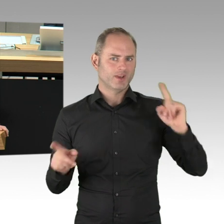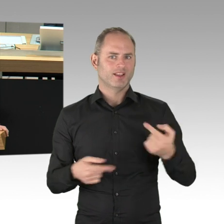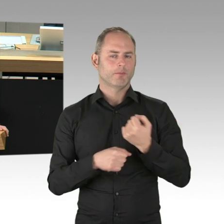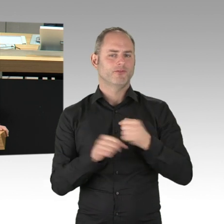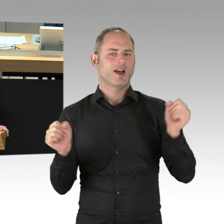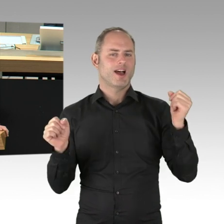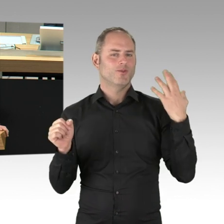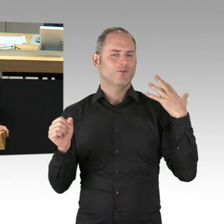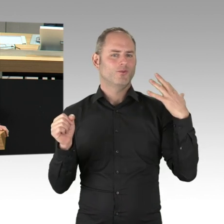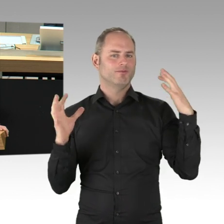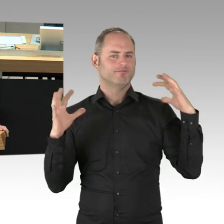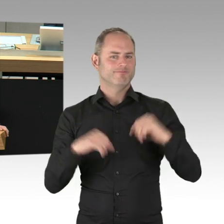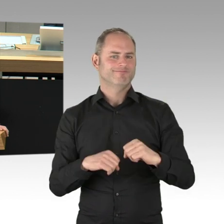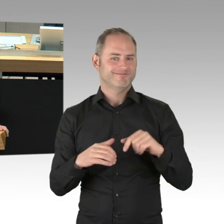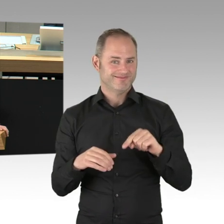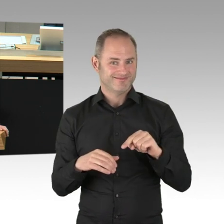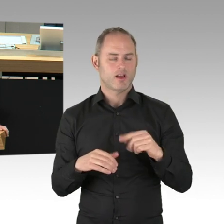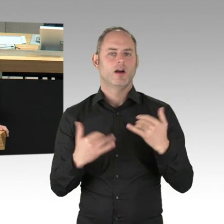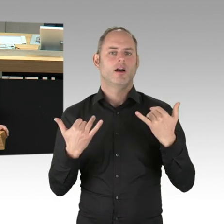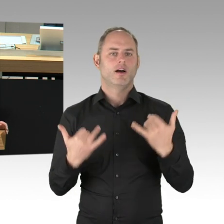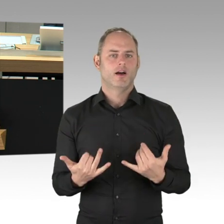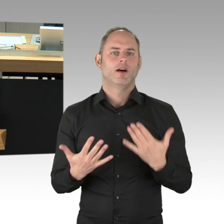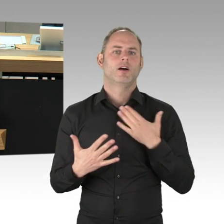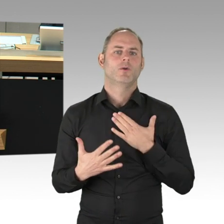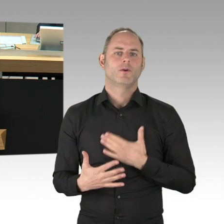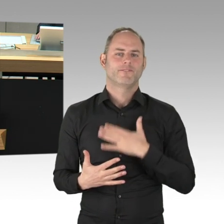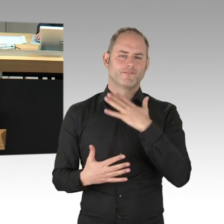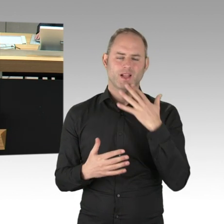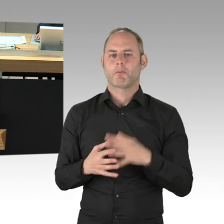Berlin lebenden Juden ein sicheres Leben zu ermöglichen. Vielen Dank.